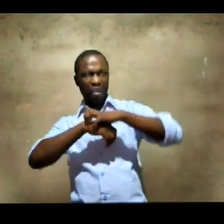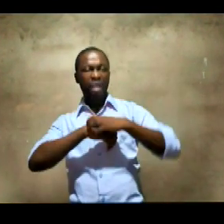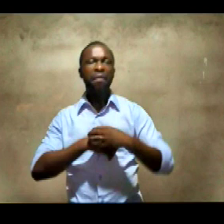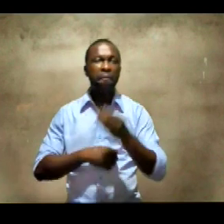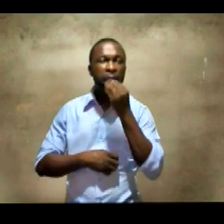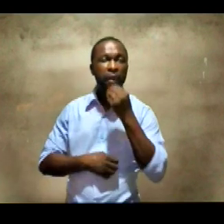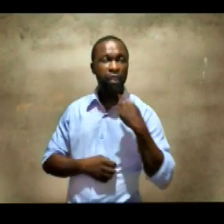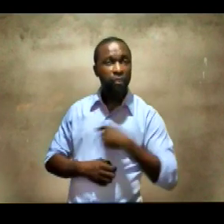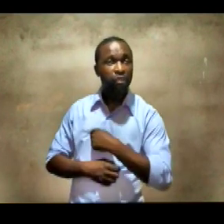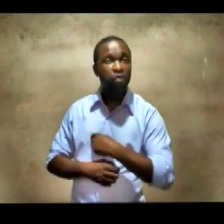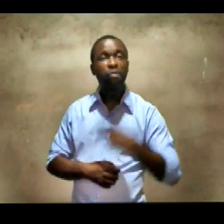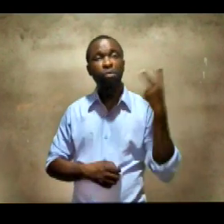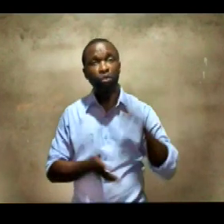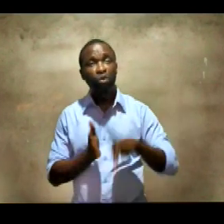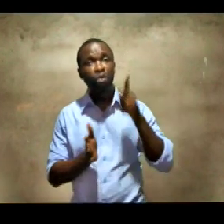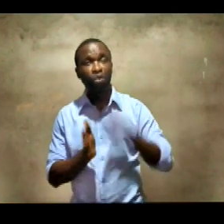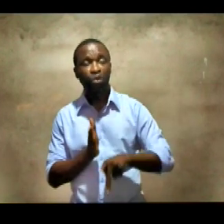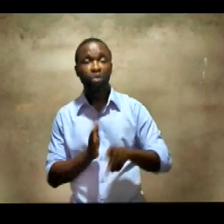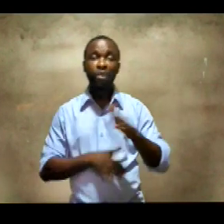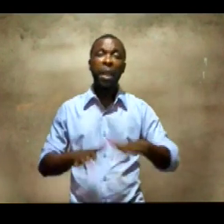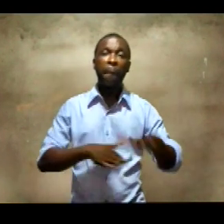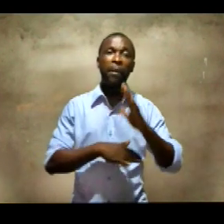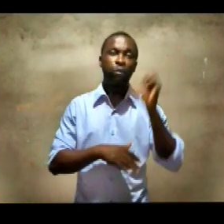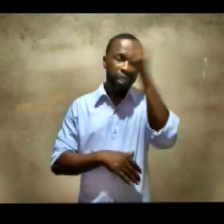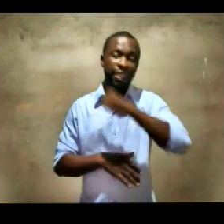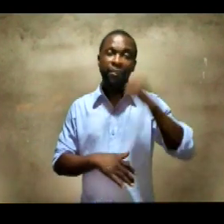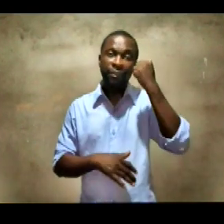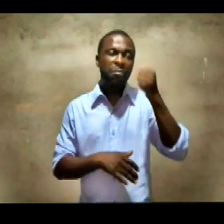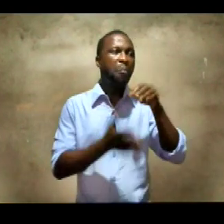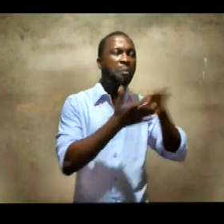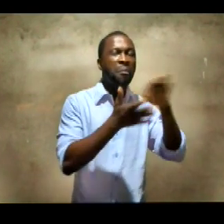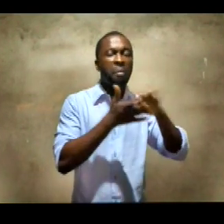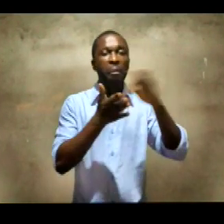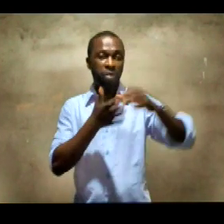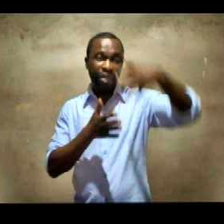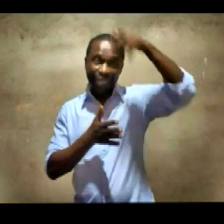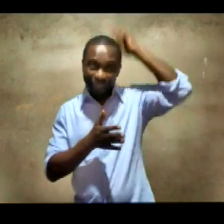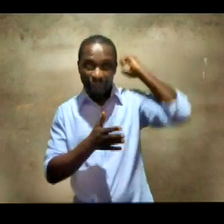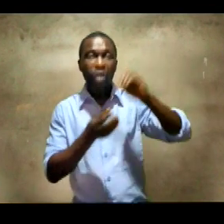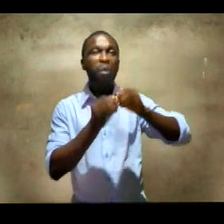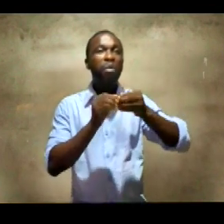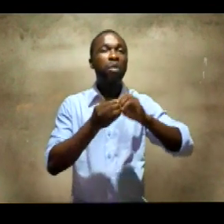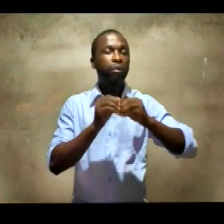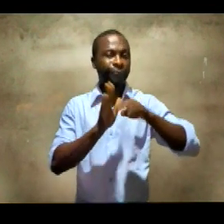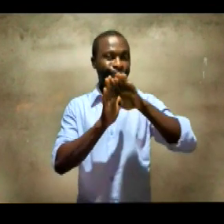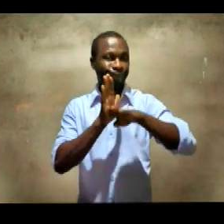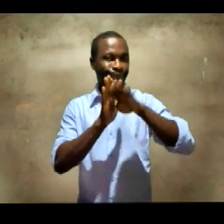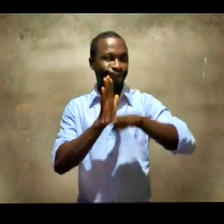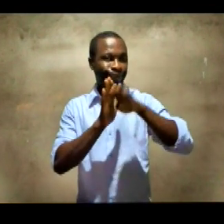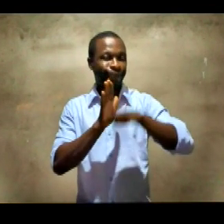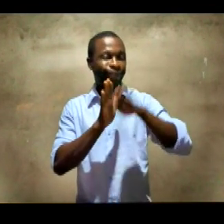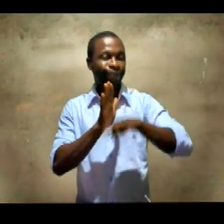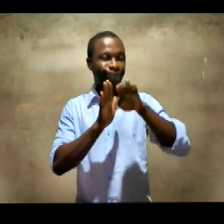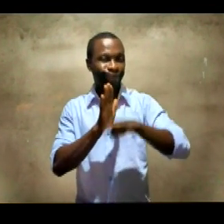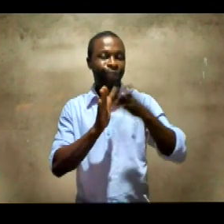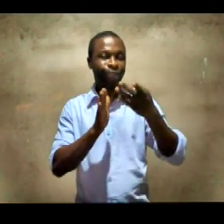qu'elles recevront. Dans toute l'Afrique, le nombre de lions a chuté de plus de 40% en 2 décennies, inscrivant les lions sur la